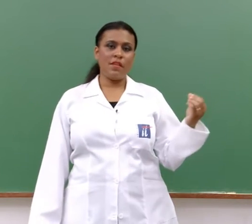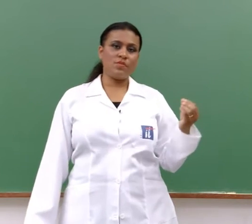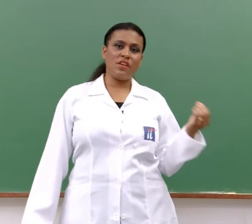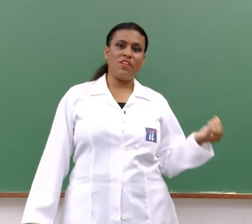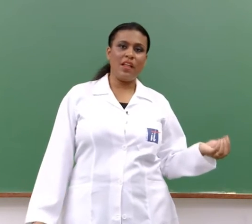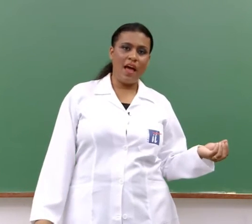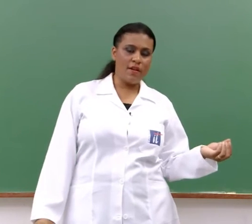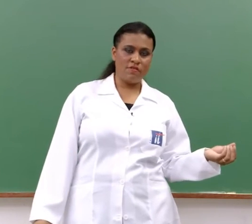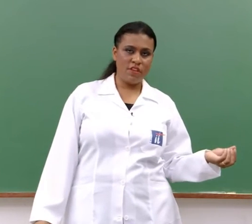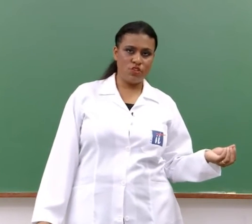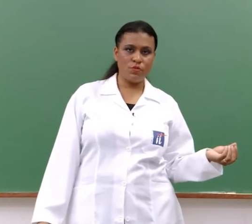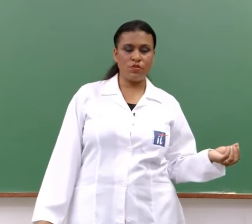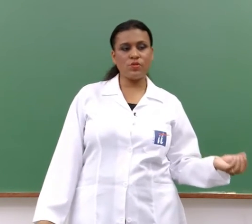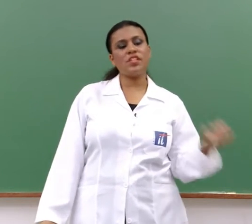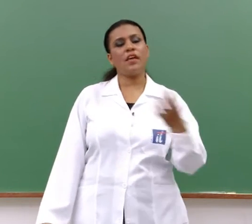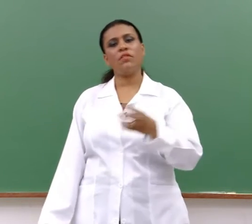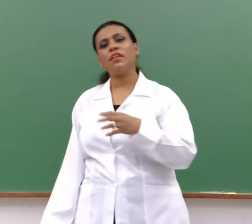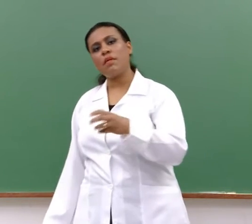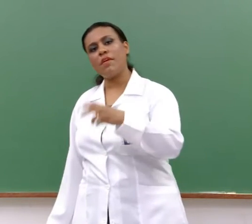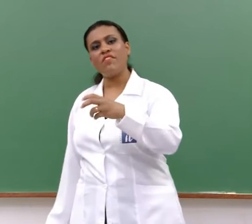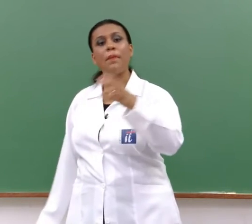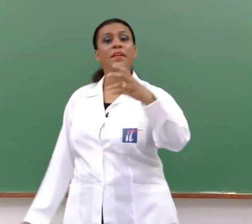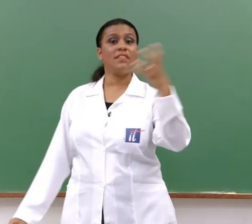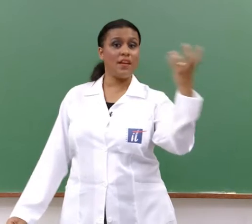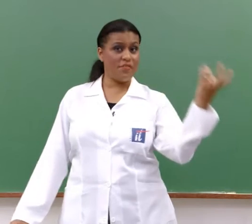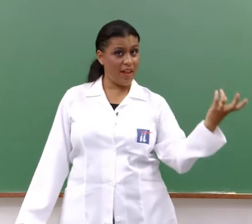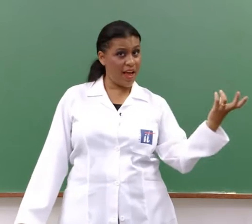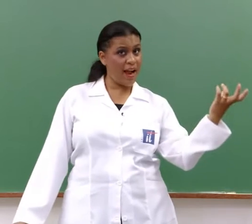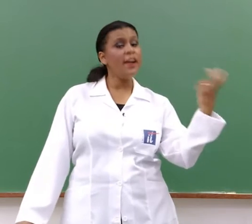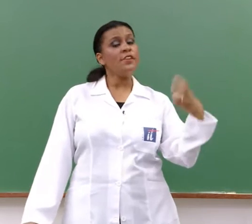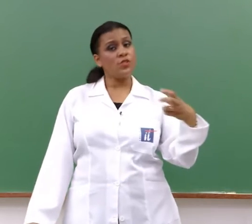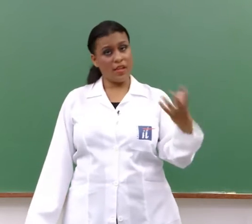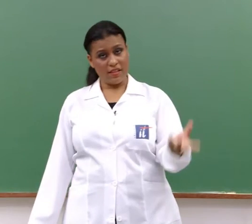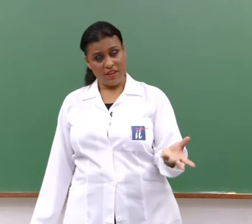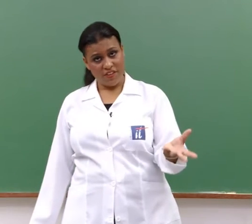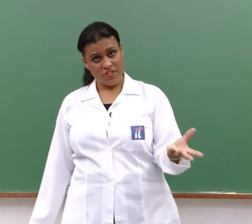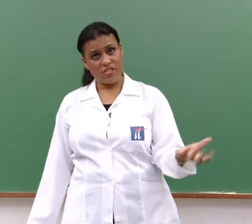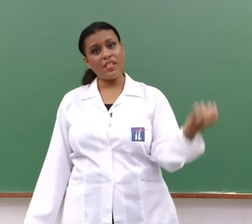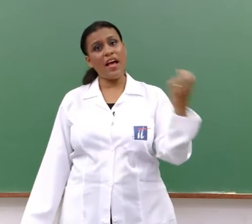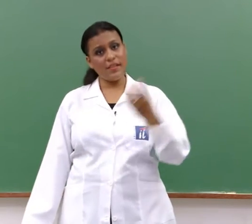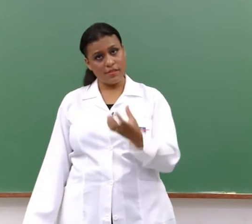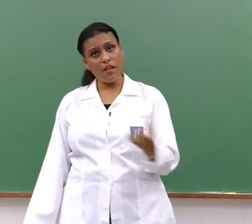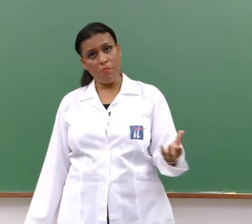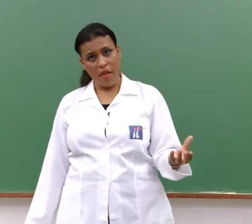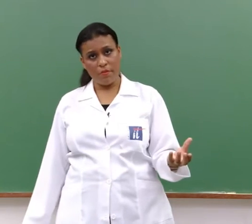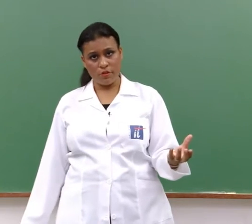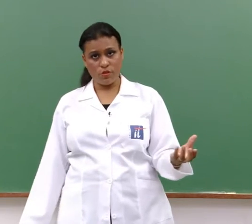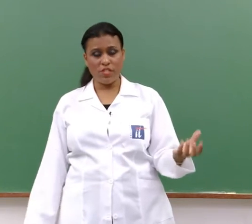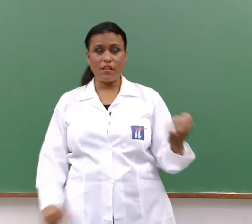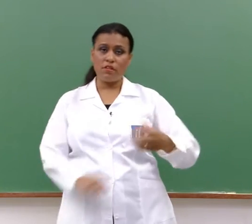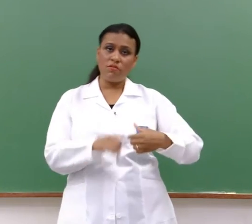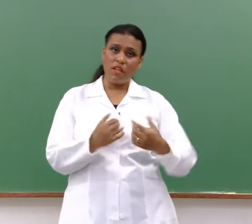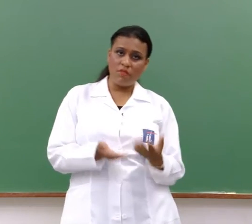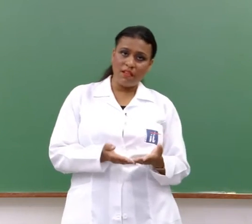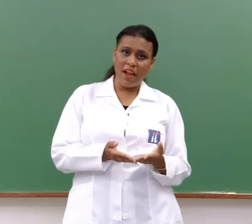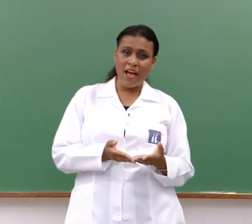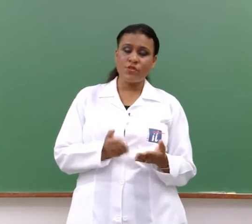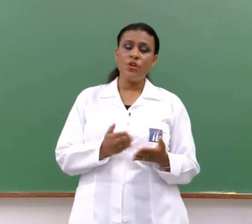aprendemos a falar desde muito cedo, ele também vai aprender a falar, só que através de sinais, também muito cedo, não tendo atraso